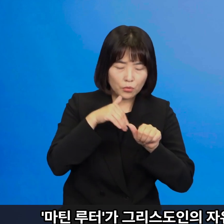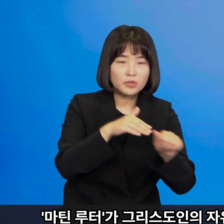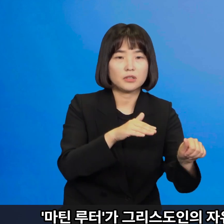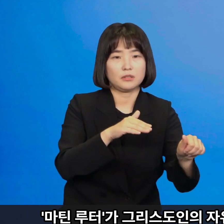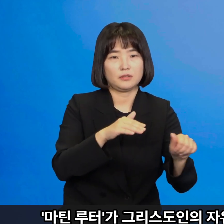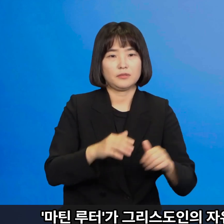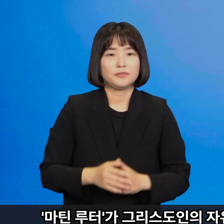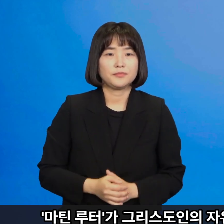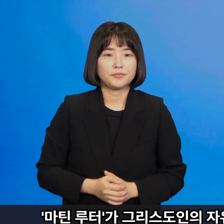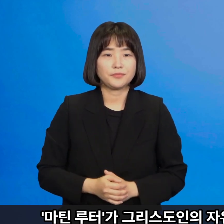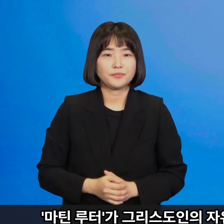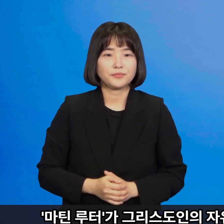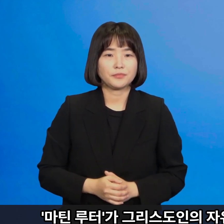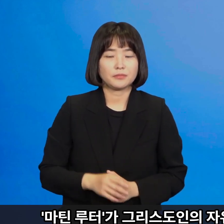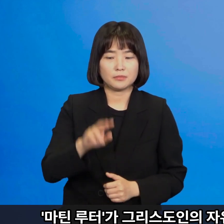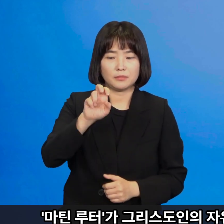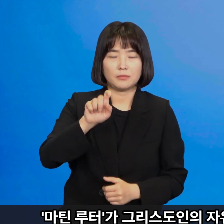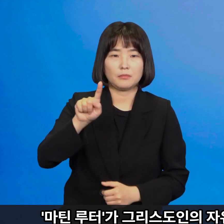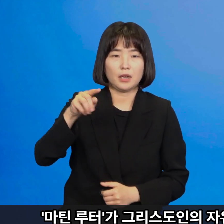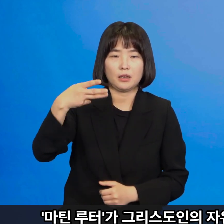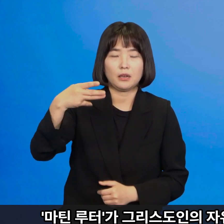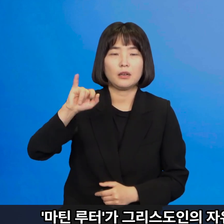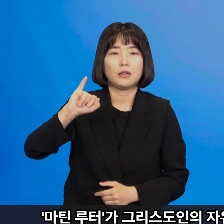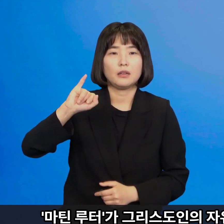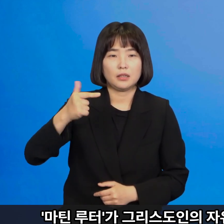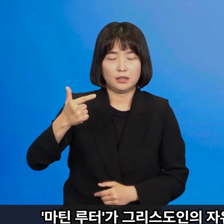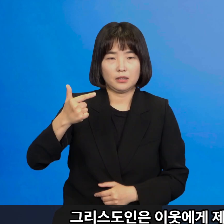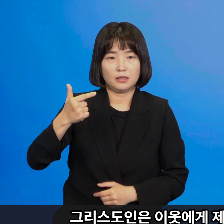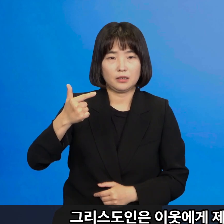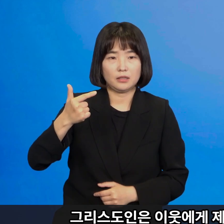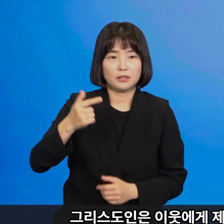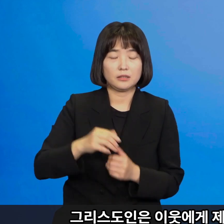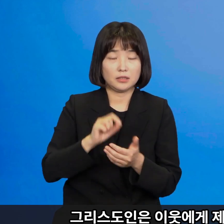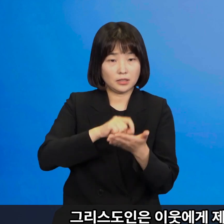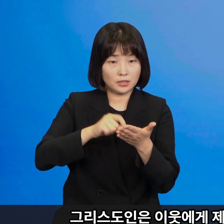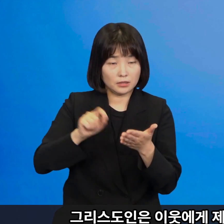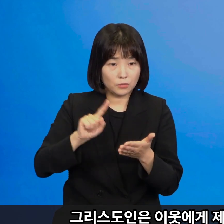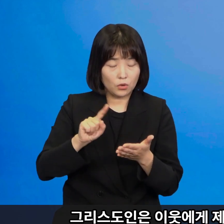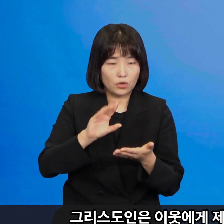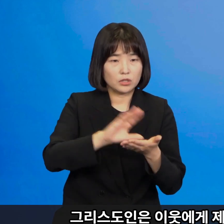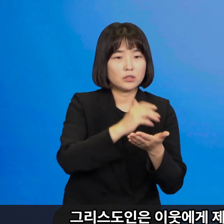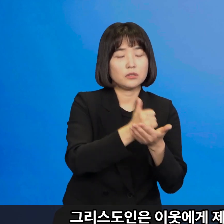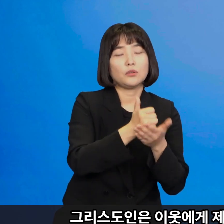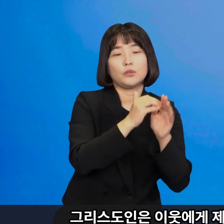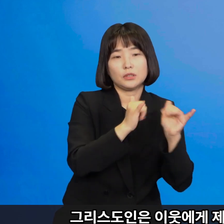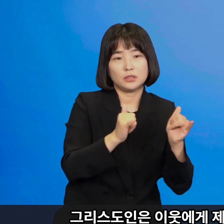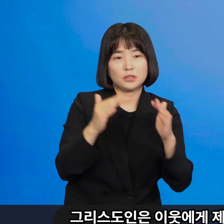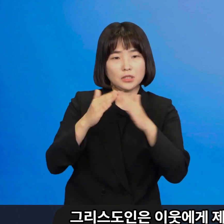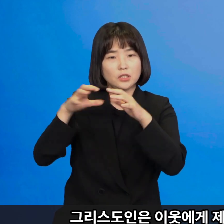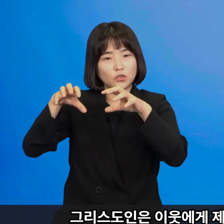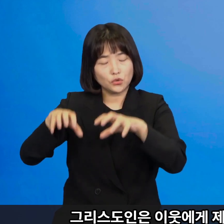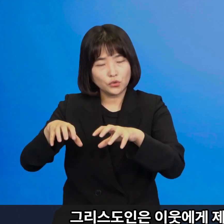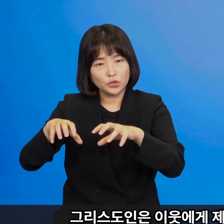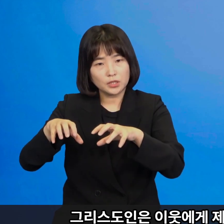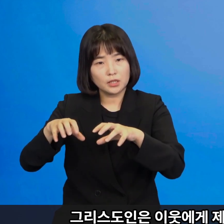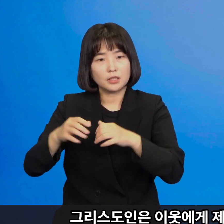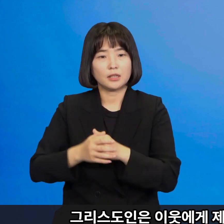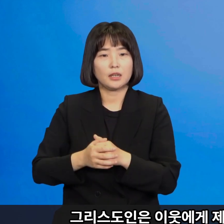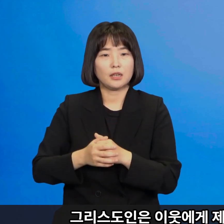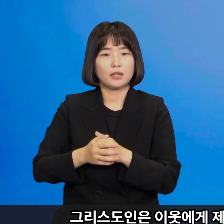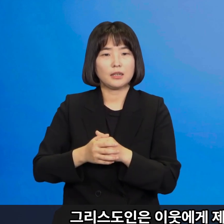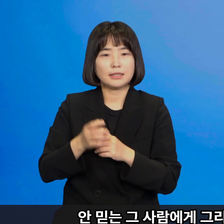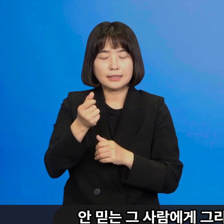루터가 그리스도인의 자유라는 논문에 이런 표현을 썼어요. 그리스도인은 이웃에게 제2의 그리스도가 되어야